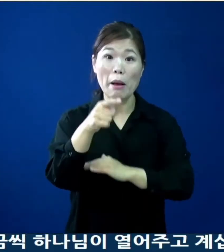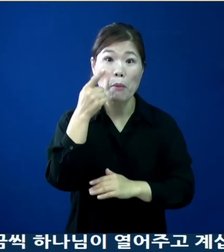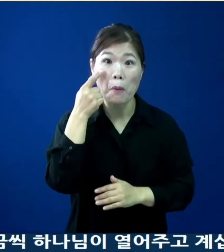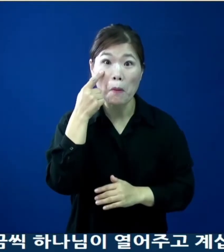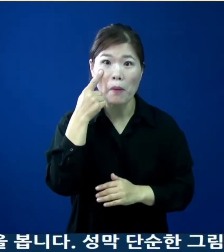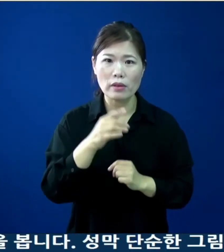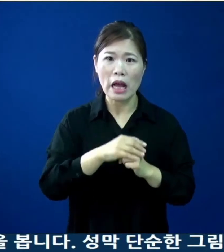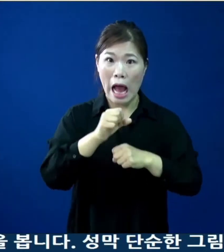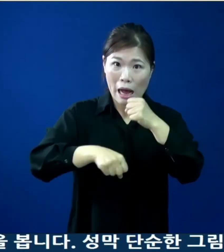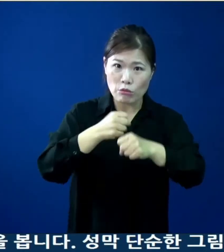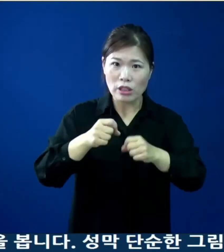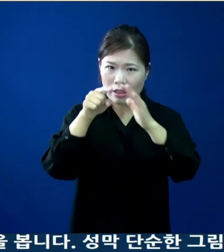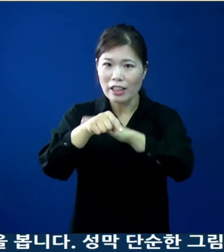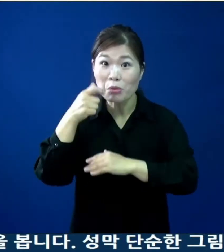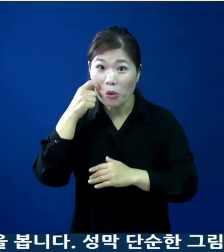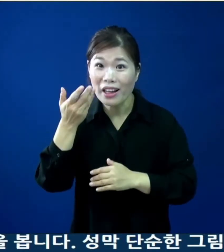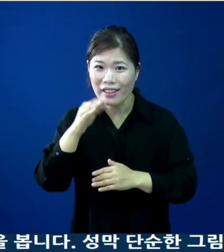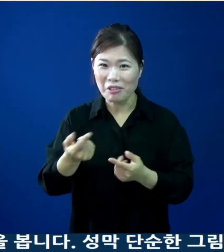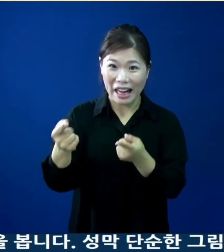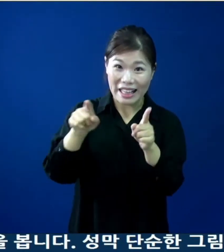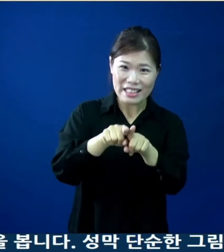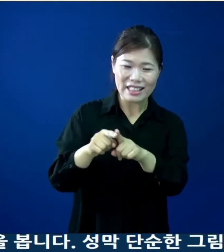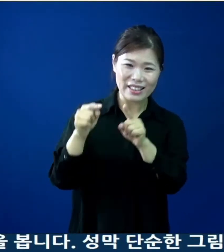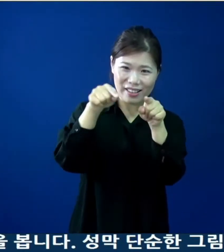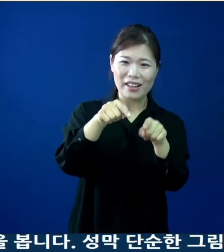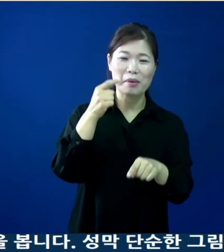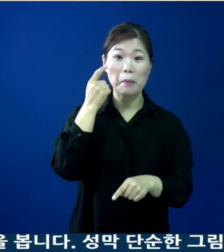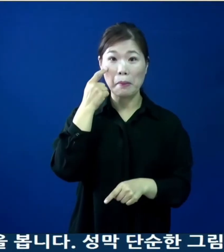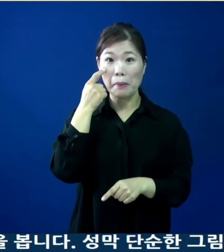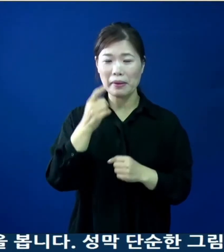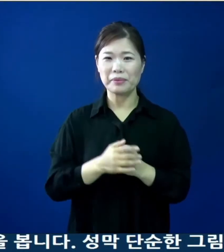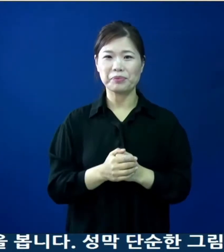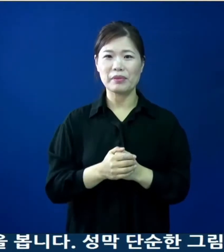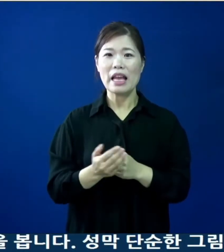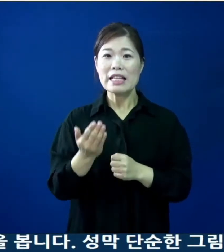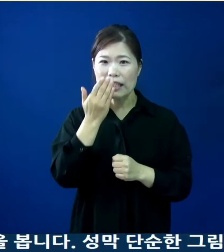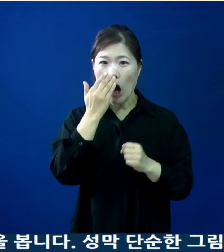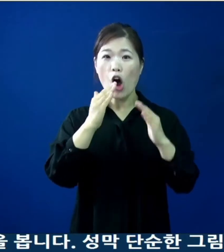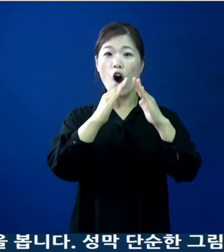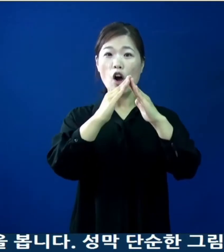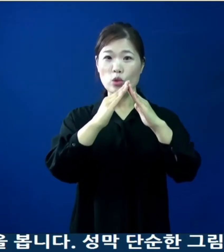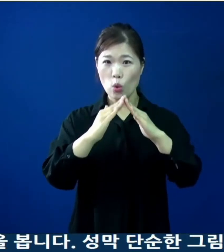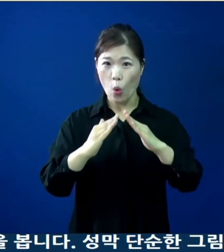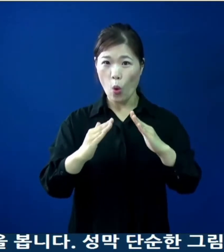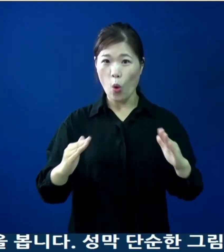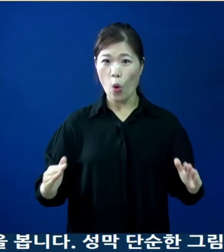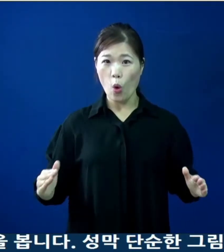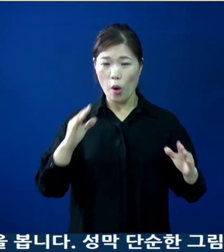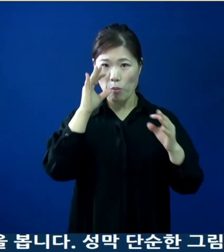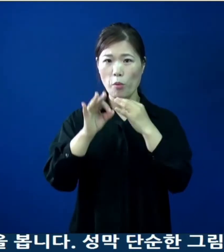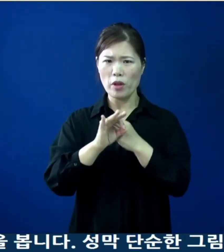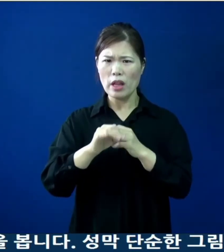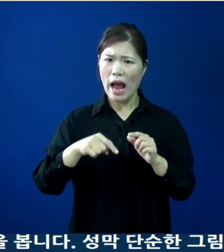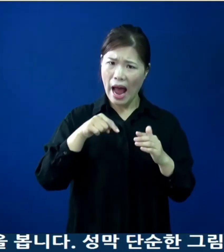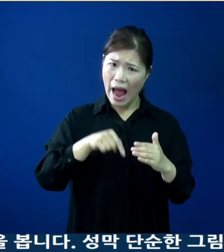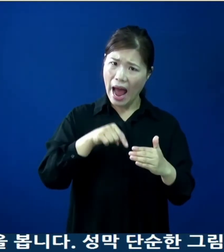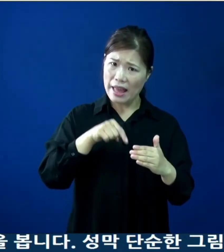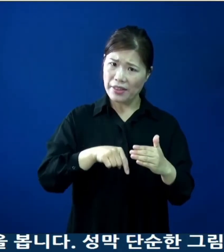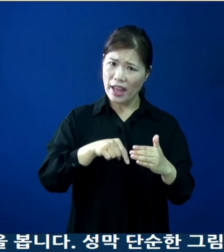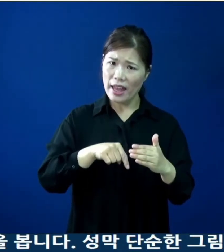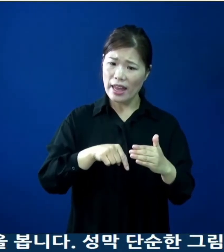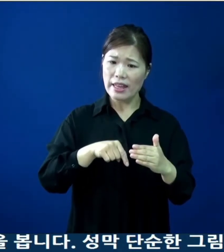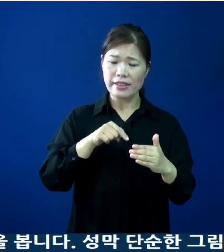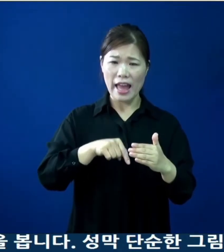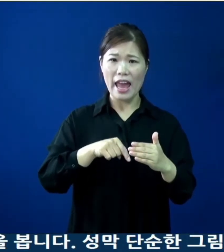아무나 못 들어가는데 들어가 보십시다. 들어가 보면 성소는 크게 앞쪽에 있는 내성소와